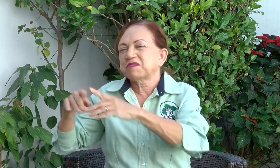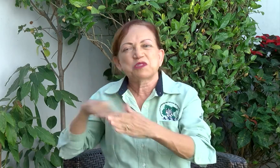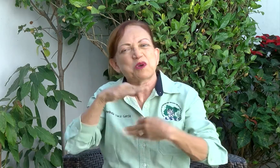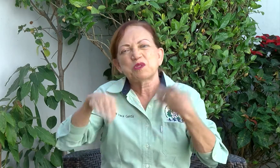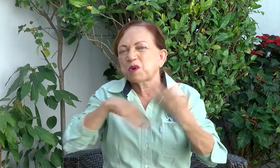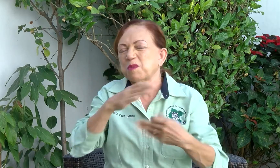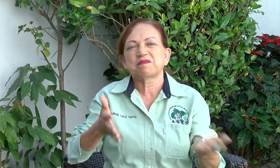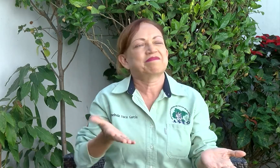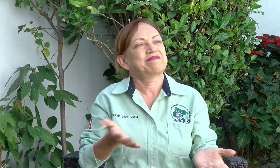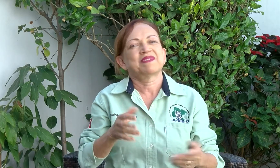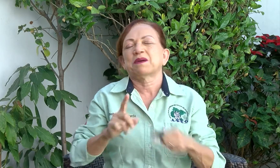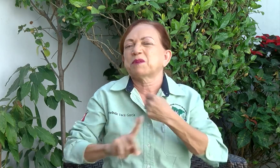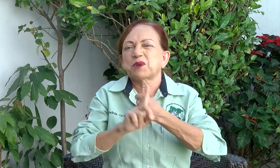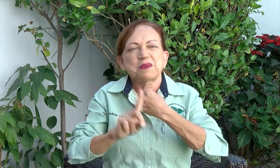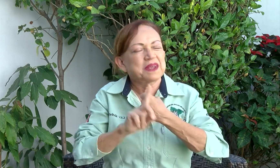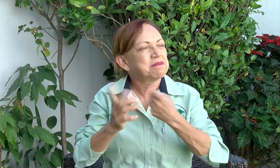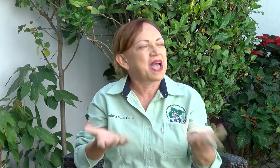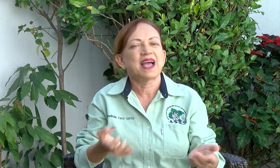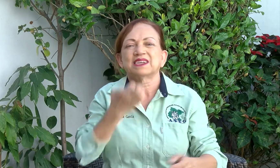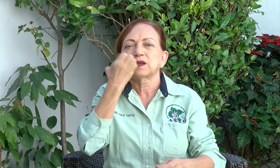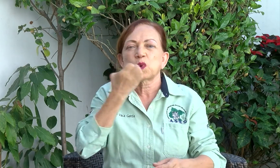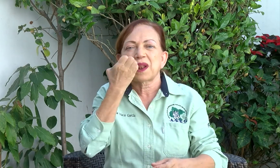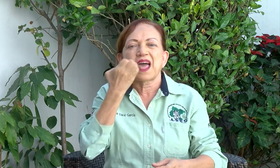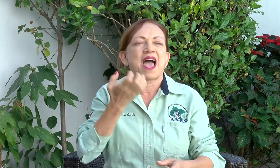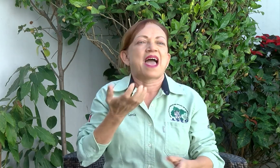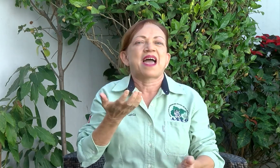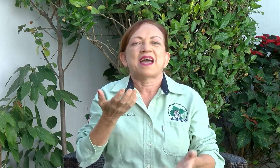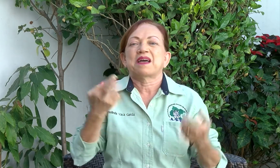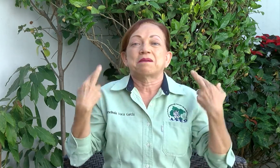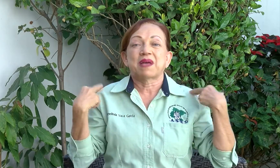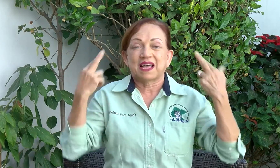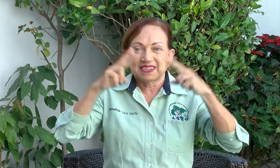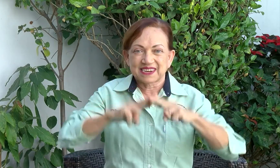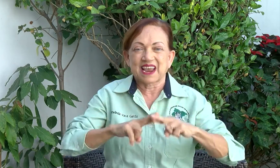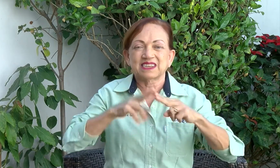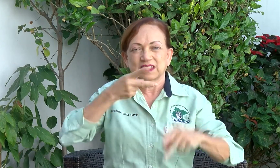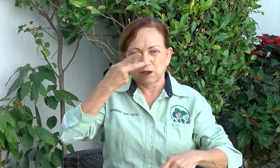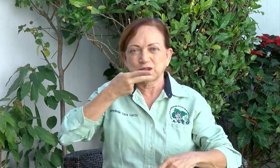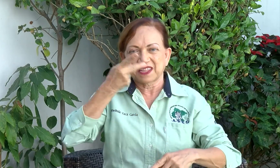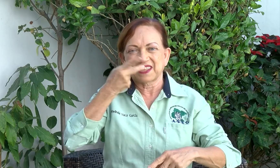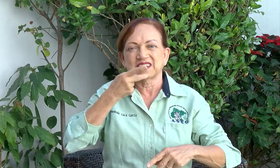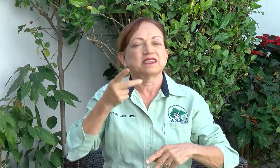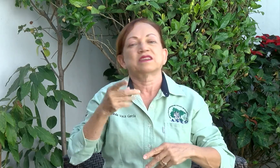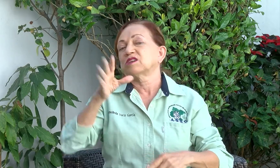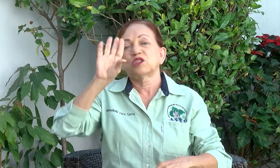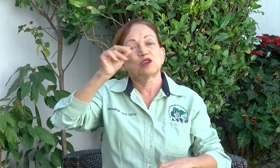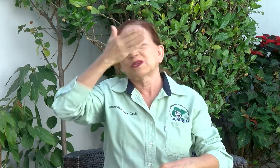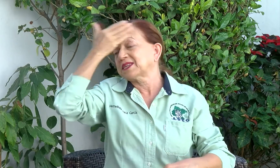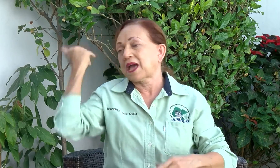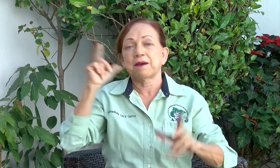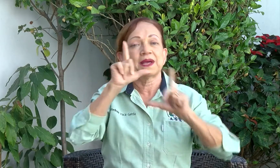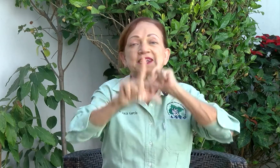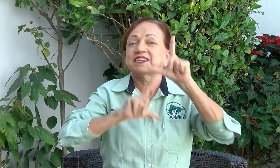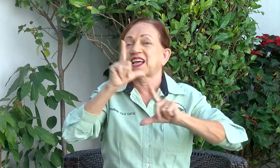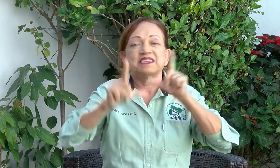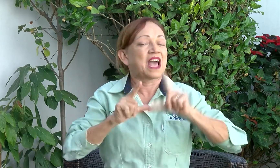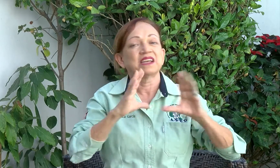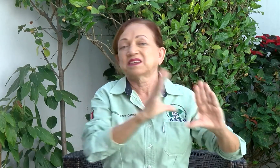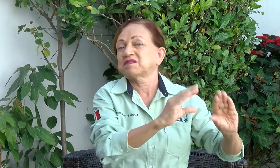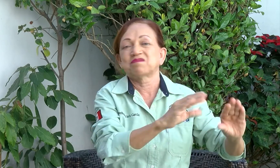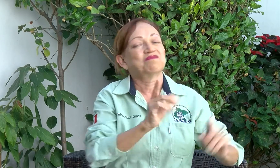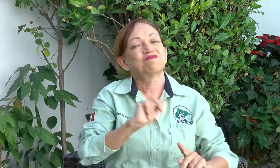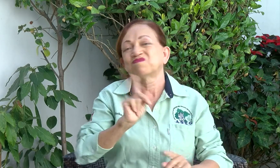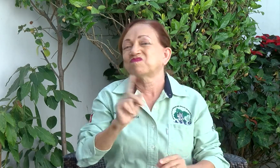de las veces que acudimos nos acompañan familiares para poder trabajarlo o para poder llevar esa